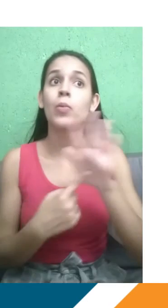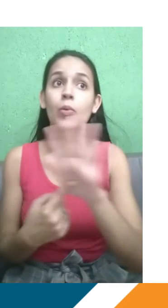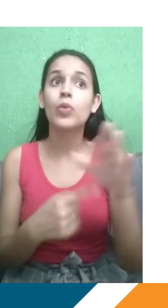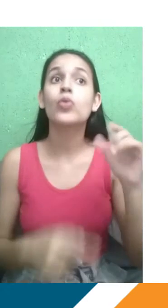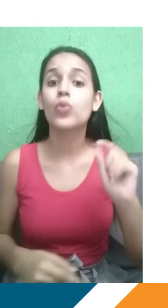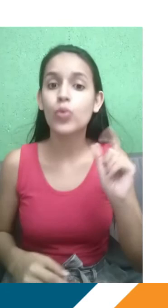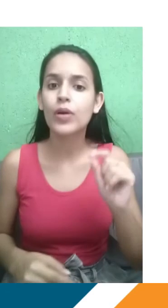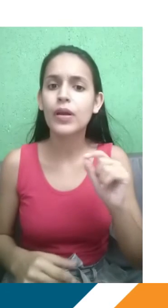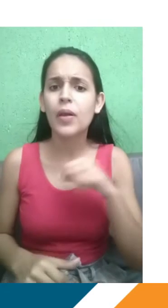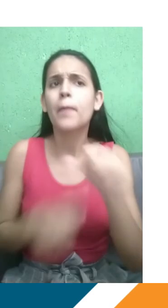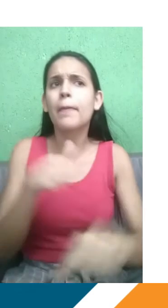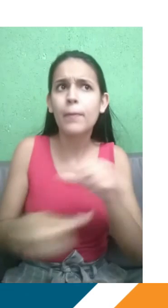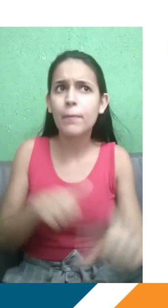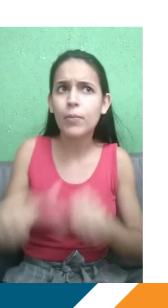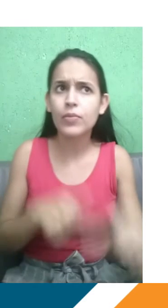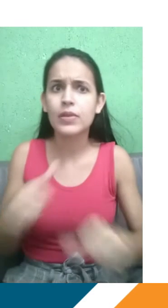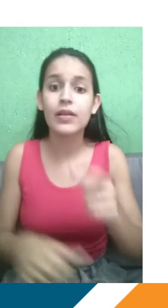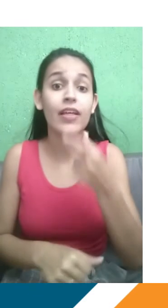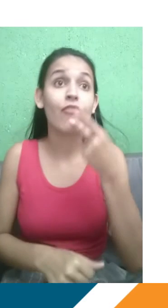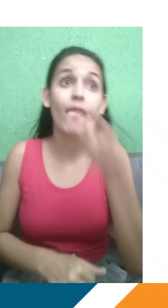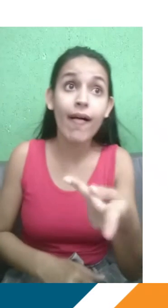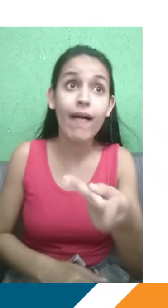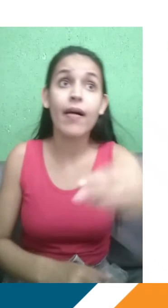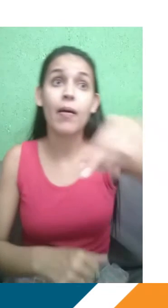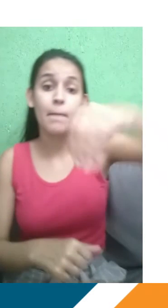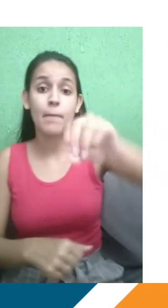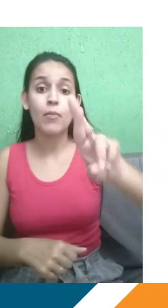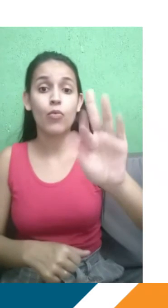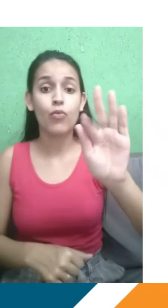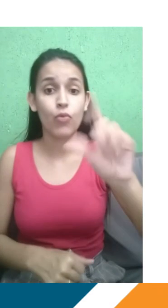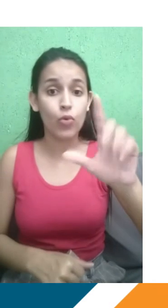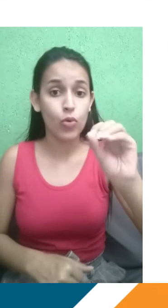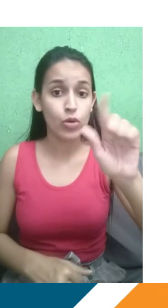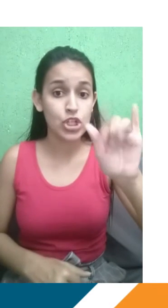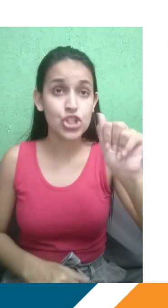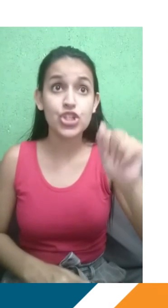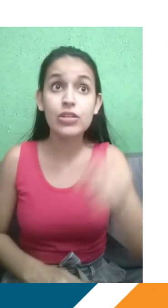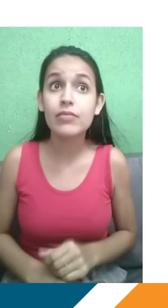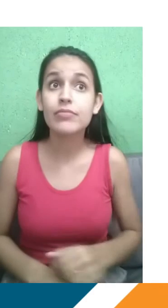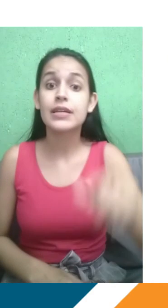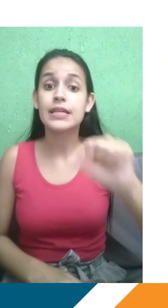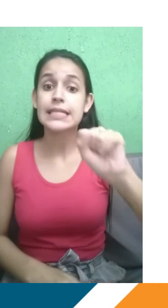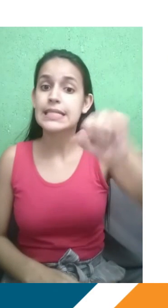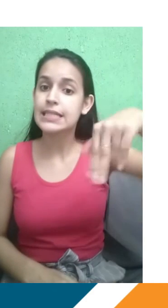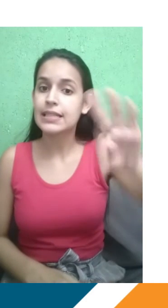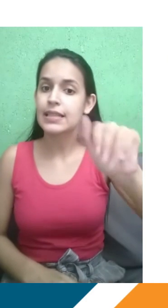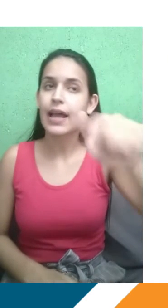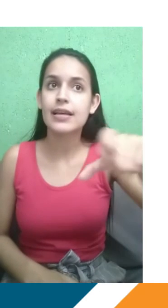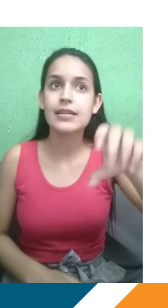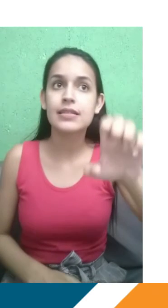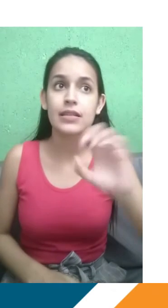e veve. Letra B, pronúncia das palavras talvez e sorto. C,